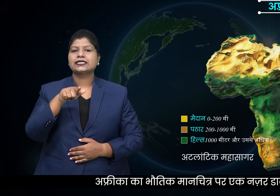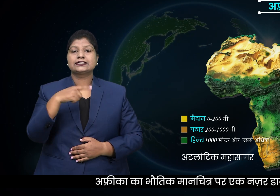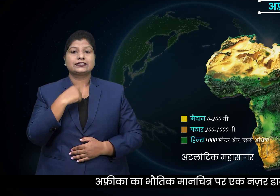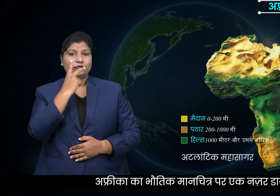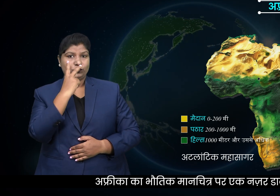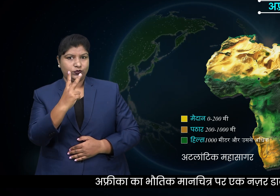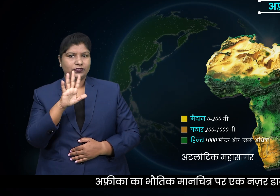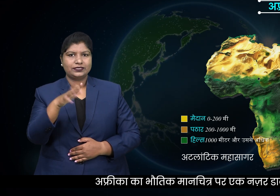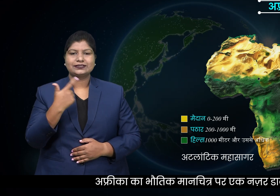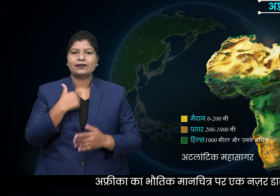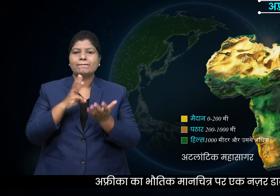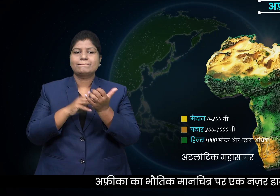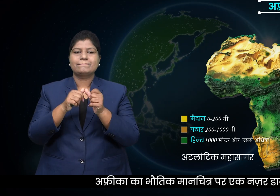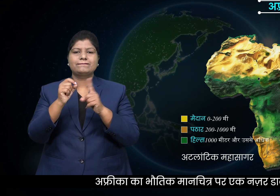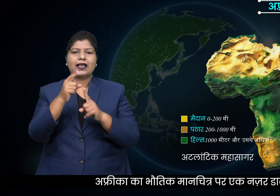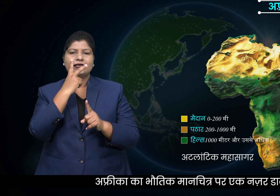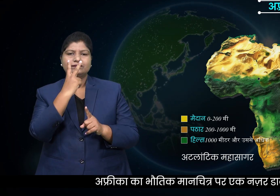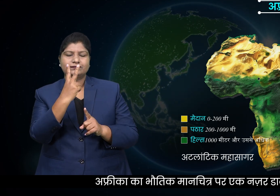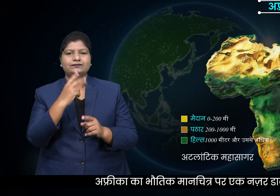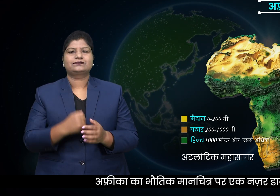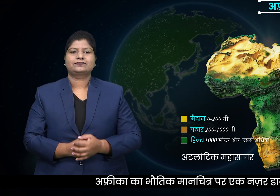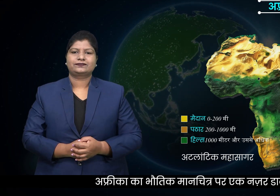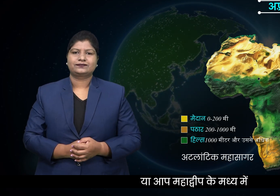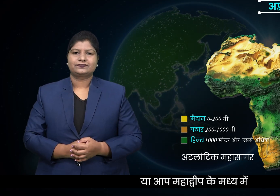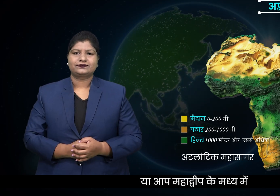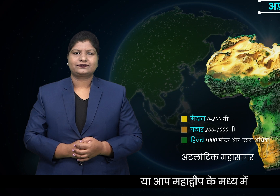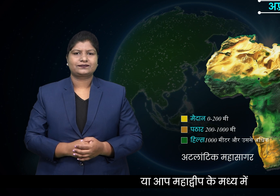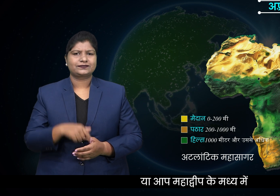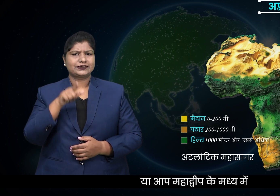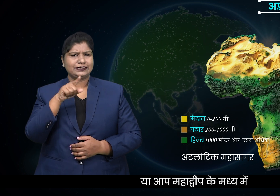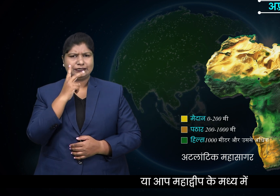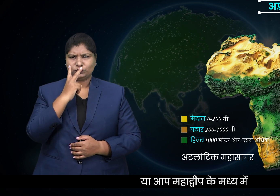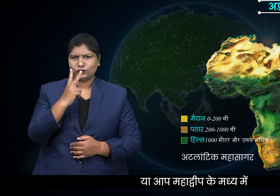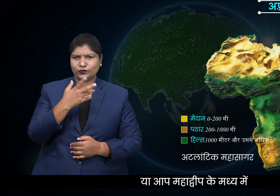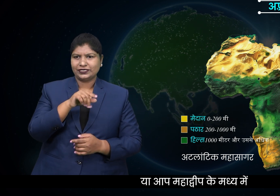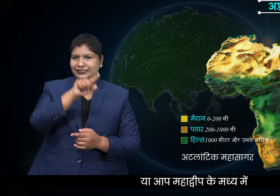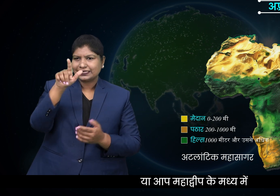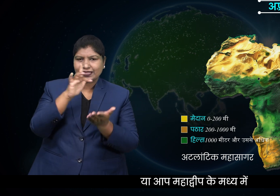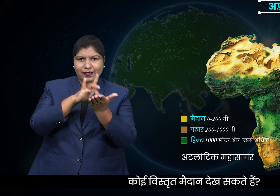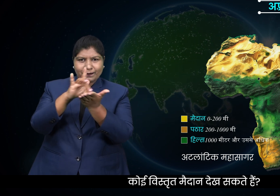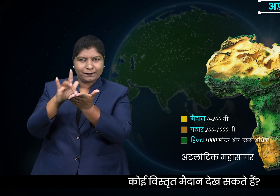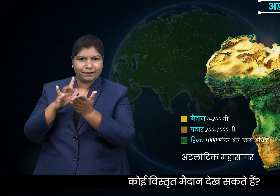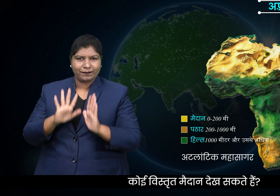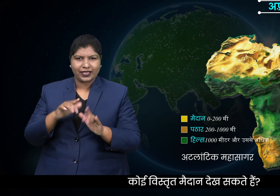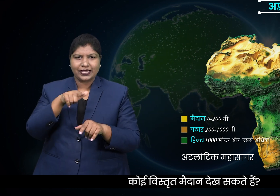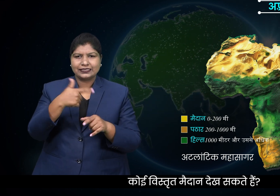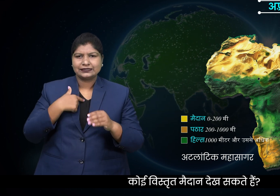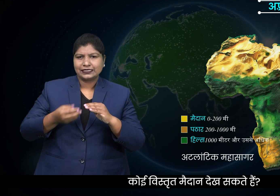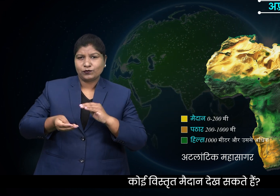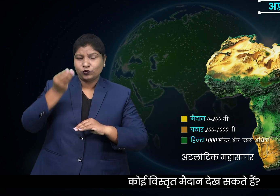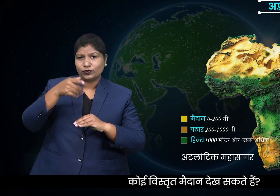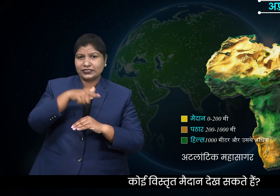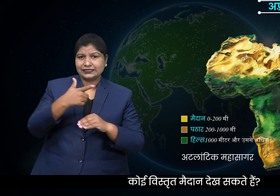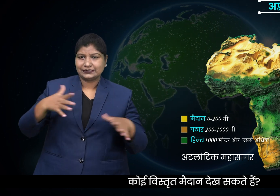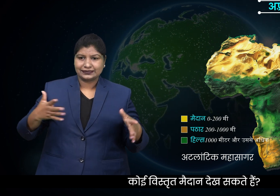अफ्रीका के भौतिक मानचित्र पर एक नज़र डालो। क्या आप महाद्वीप के मध्य में कोई विस्तृत मैदान